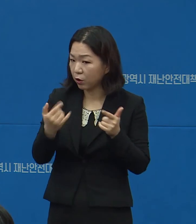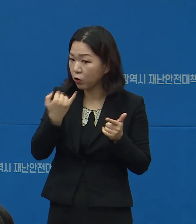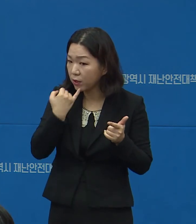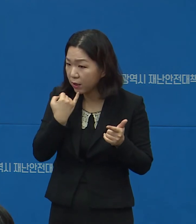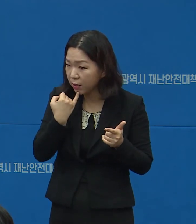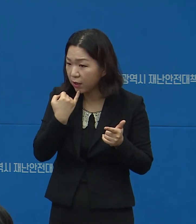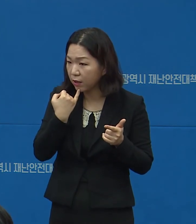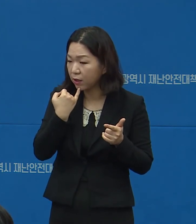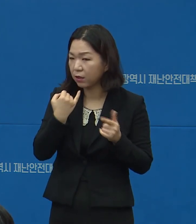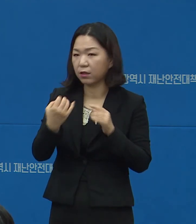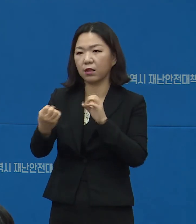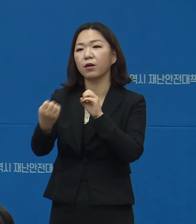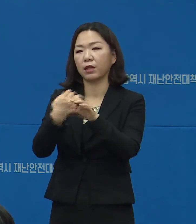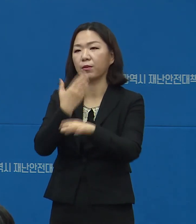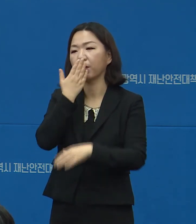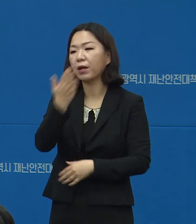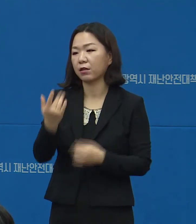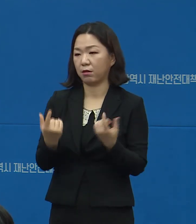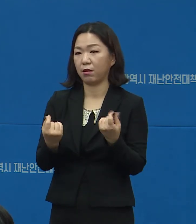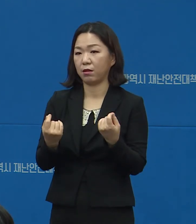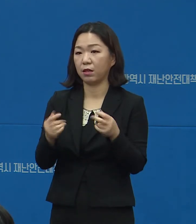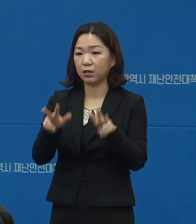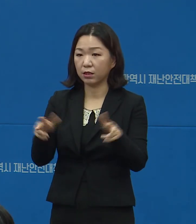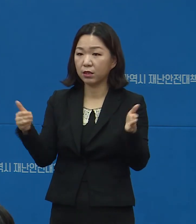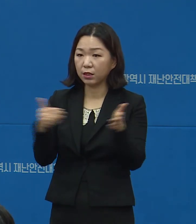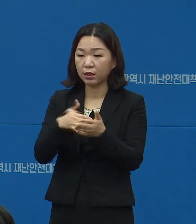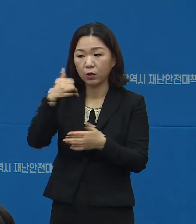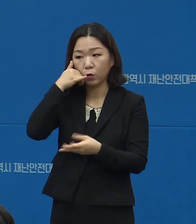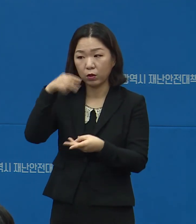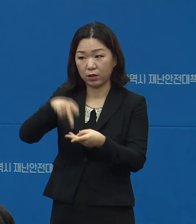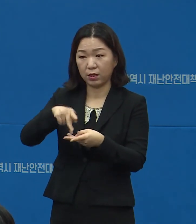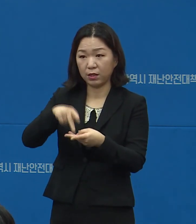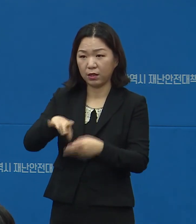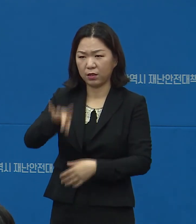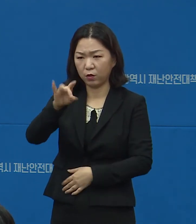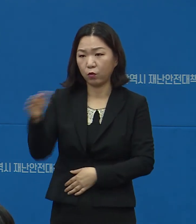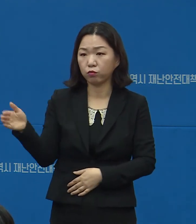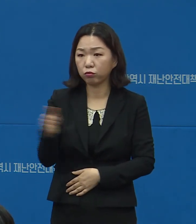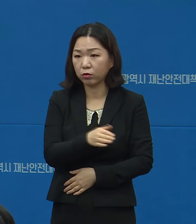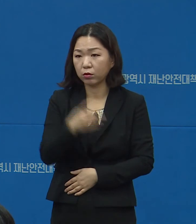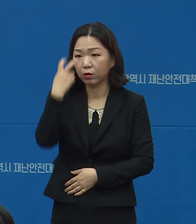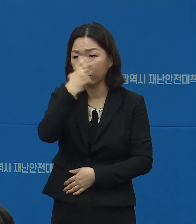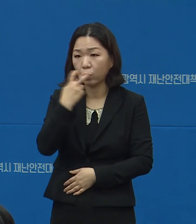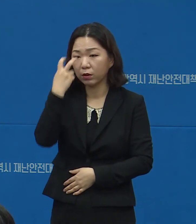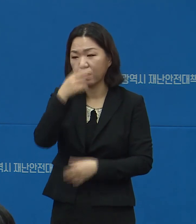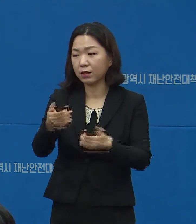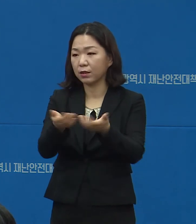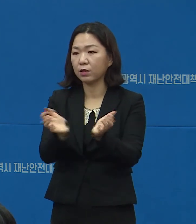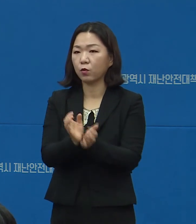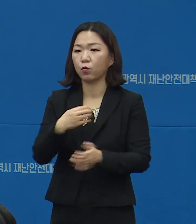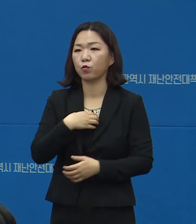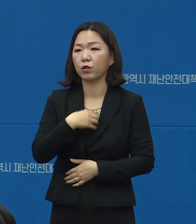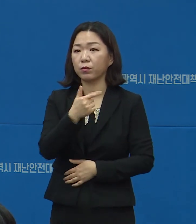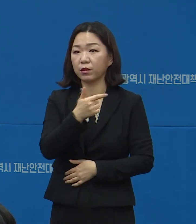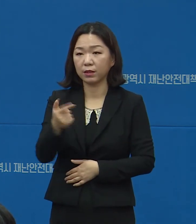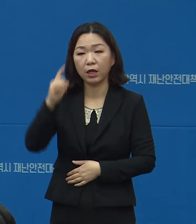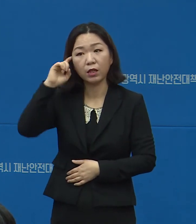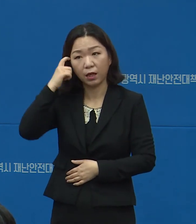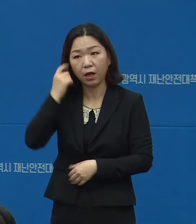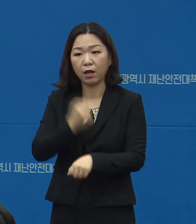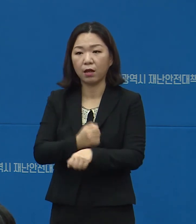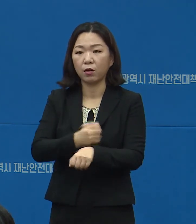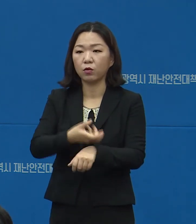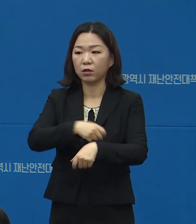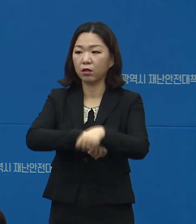제가 말씀을 드릴 수 있을 것 같습니다. 현재까지 저희가 콜센터는 처음부터 저희가 역학조사팀에서는 고위험군으로 계속 보고